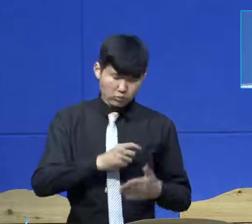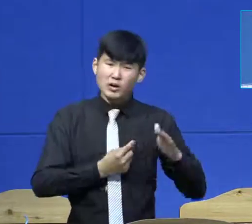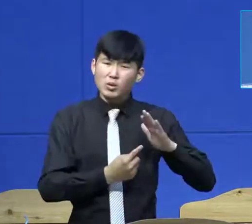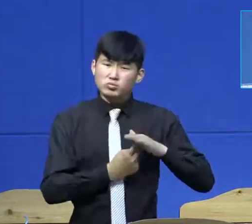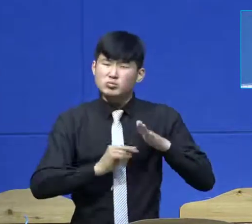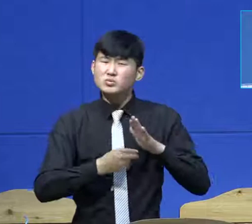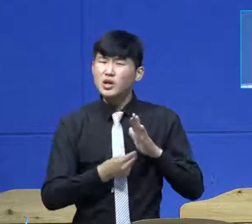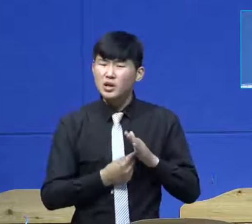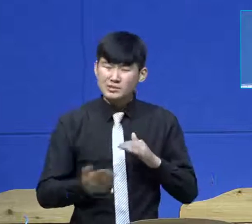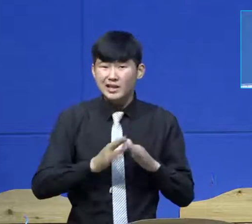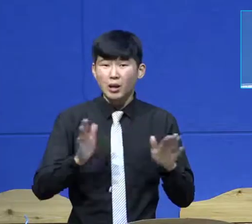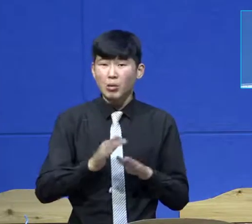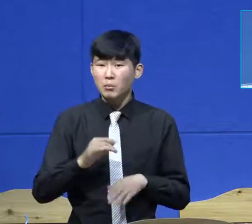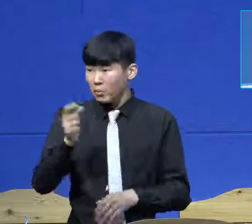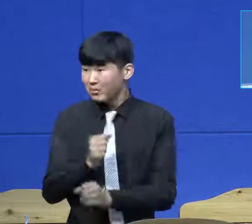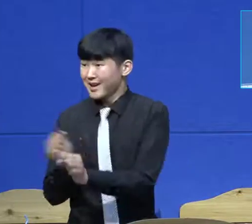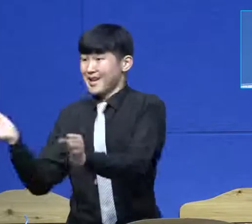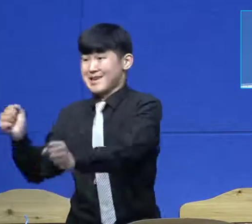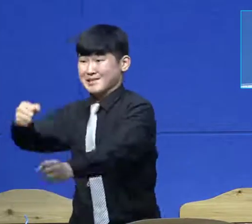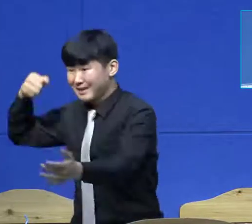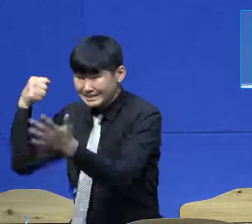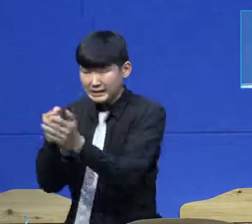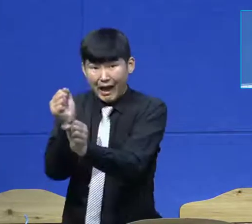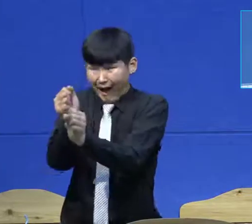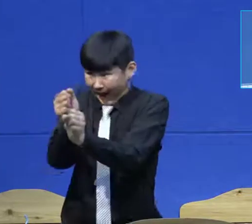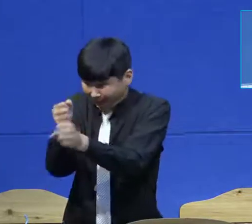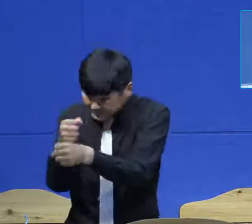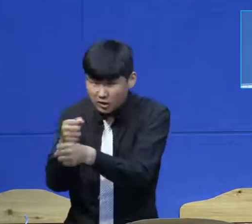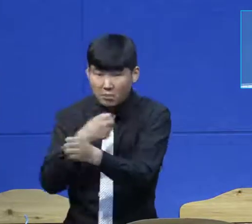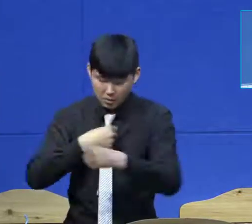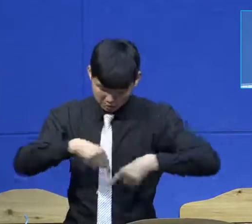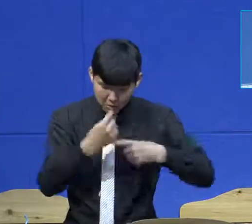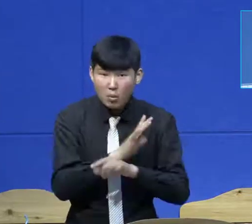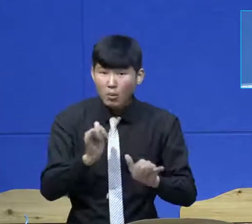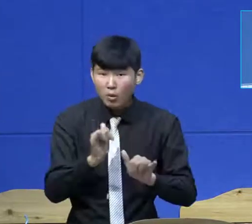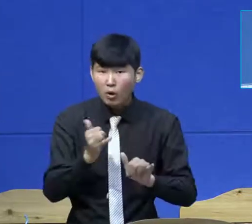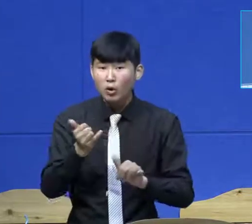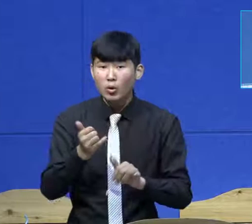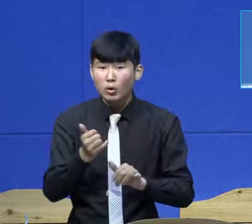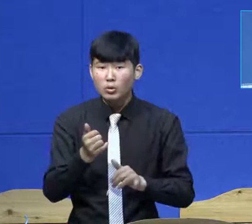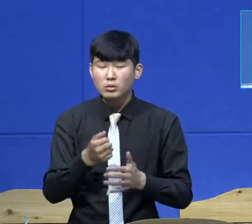юу? Хүний заавал цохиж алж ийж нэг юм тэрэг үү? Энэ шууд бас аллахын гэм тэрэг болно.